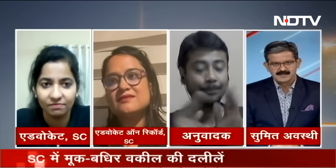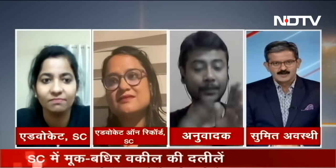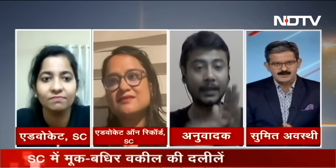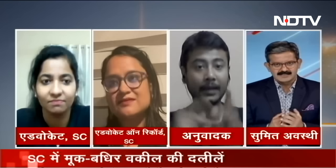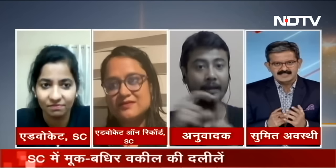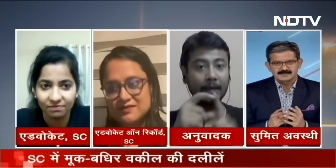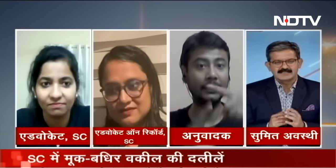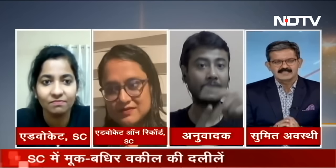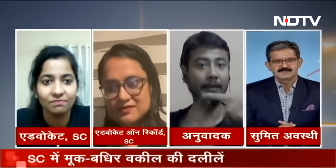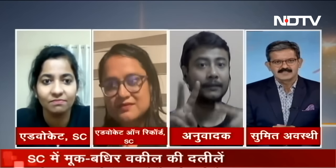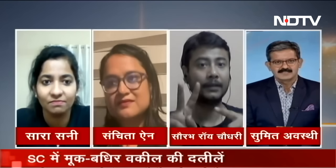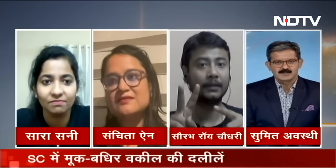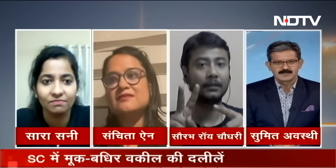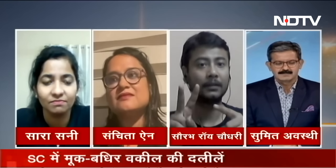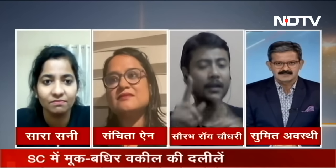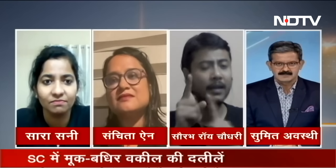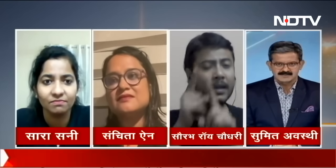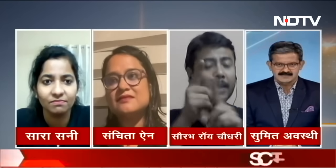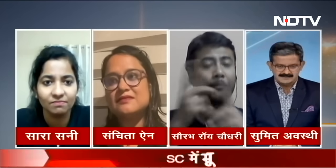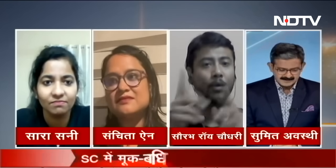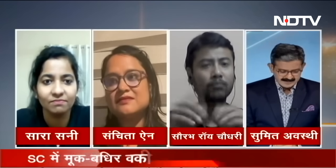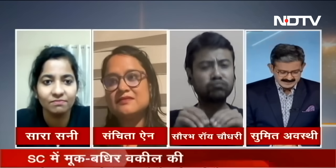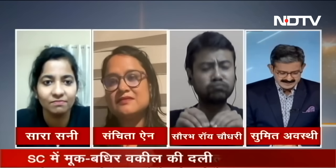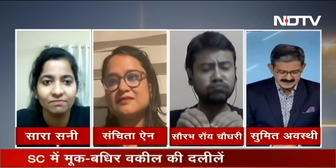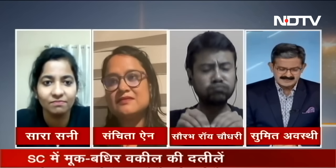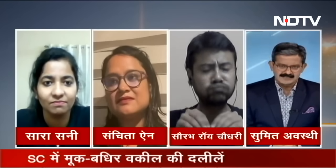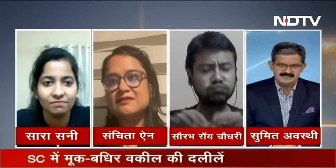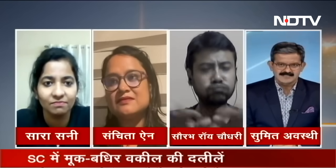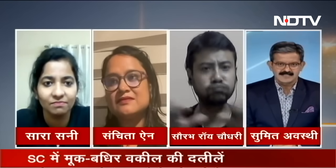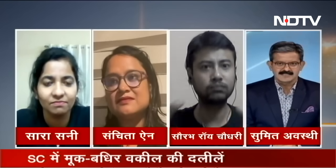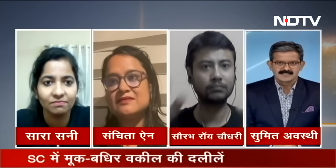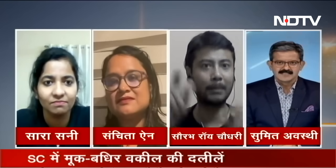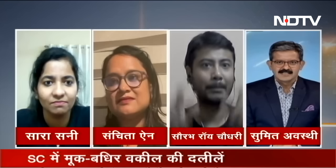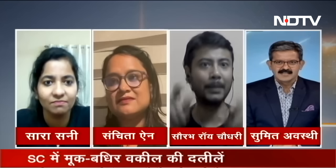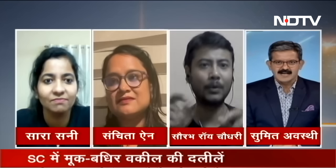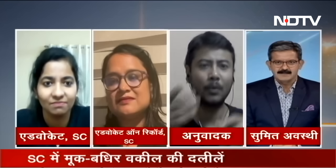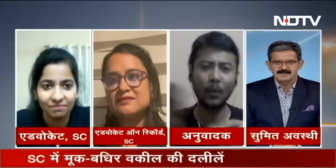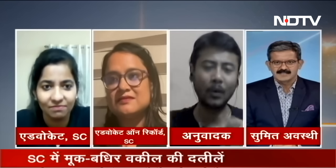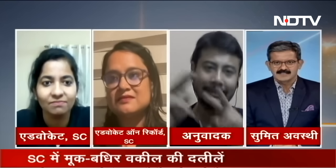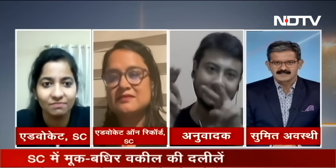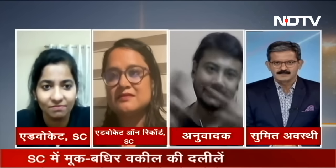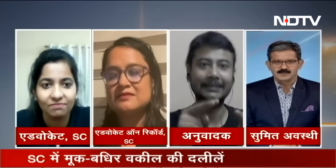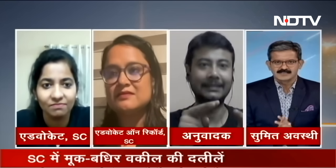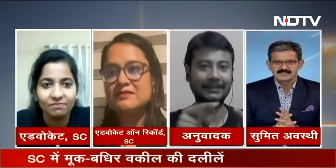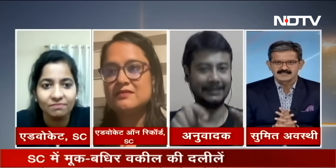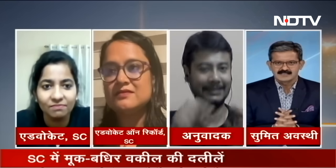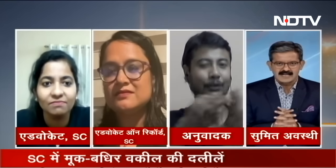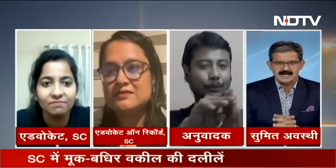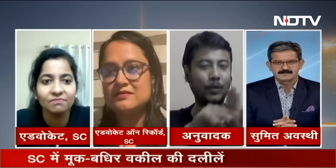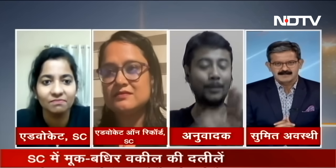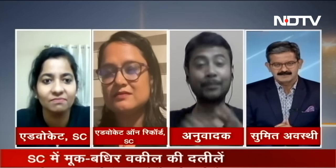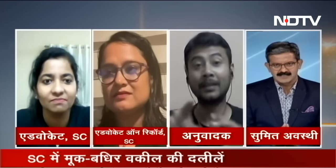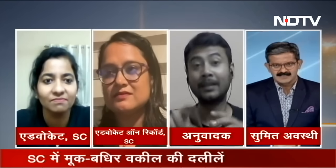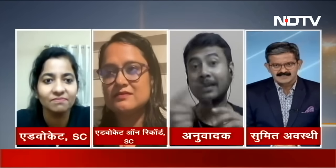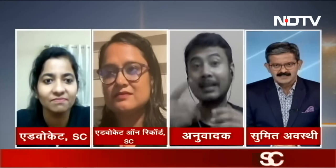हैं, और इसके लिए मैं तारीफ करना चाहूँगा अपने इस मंच से संचिता जी की। संचिता जी, आपने एक बहुत ही